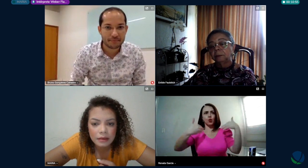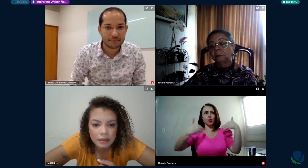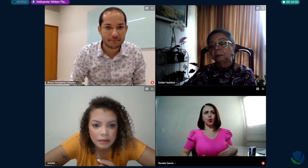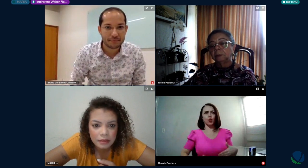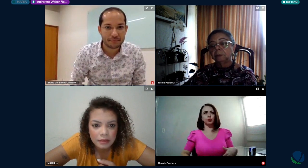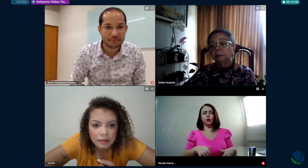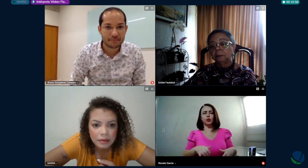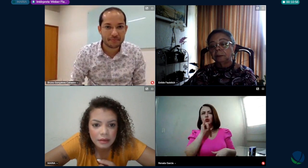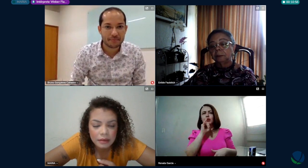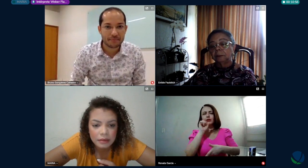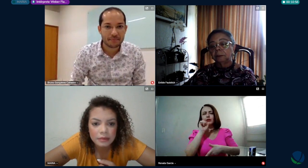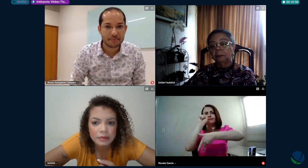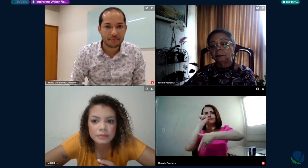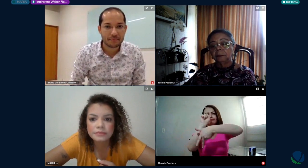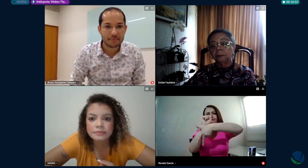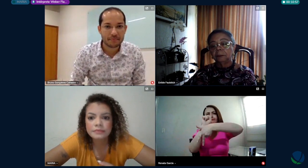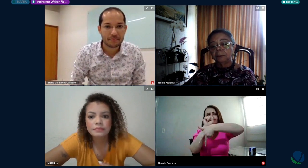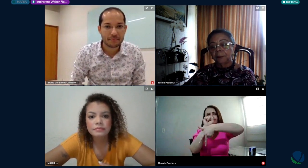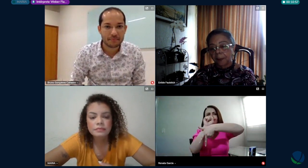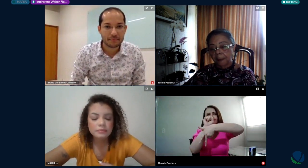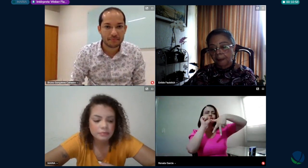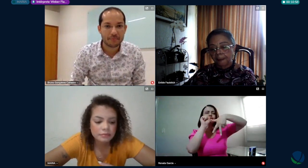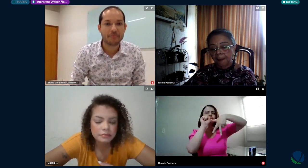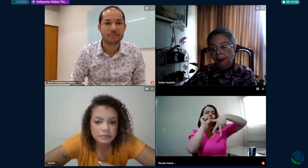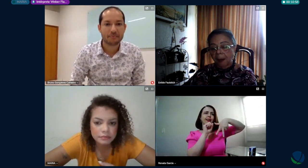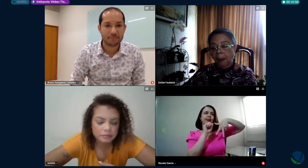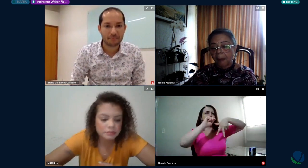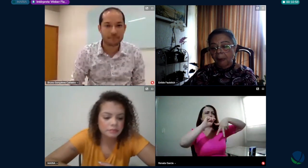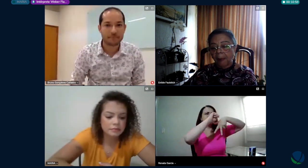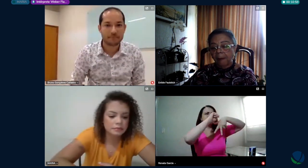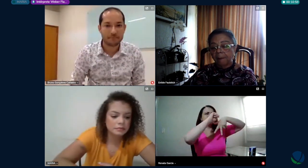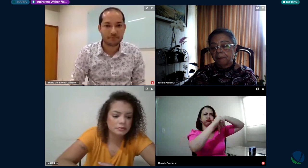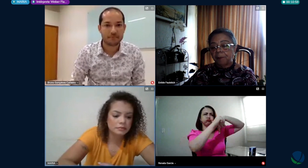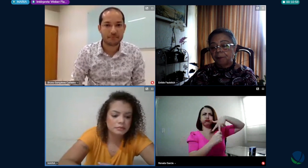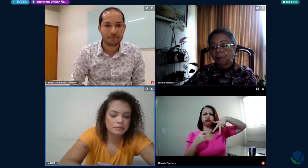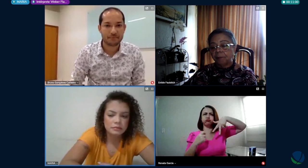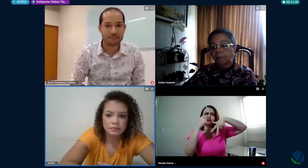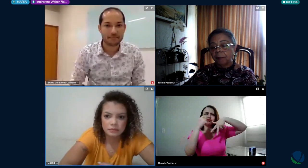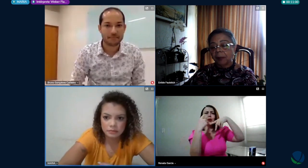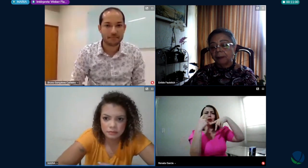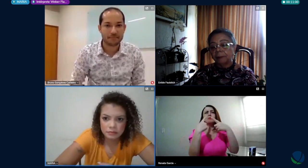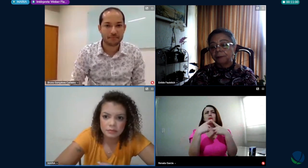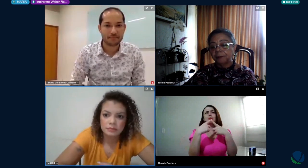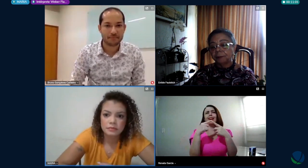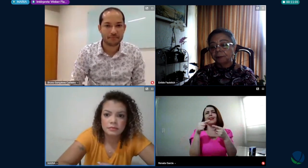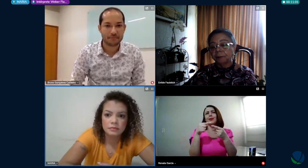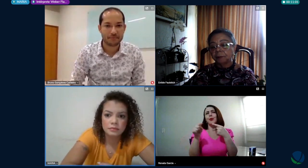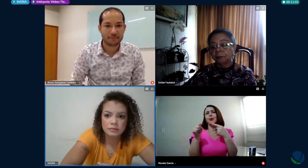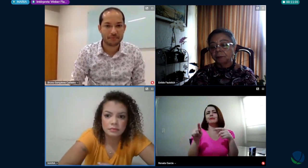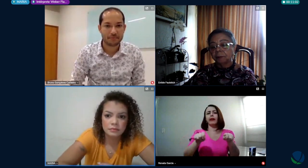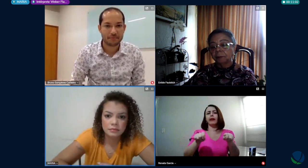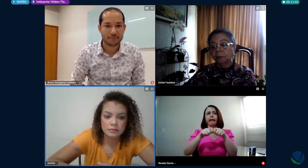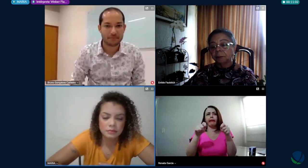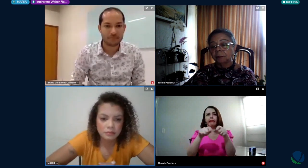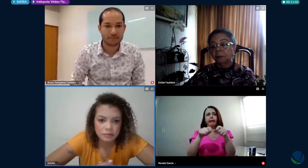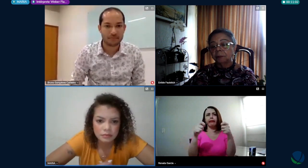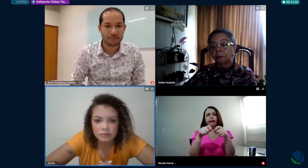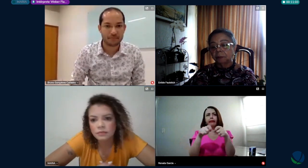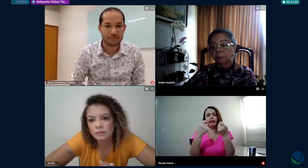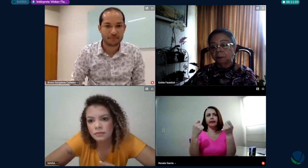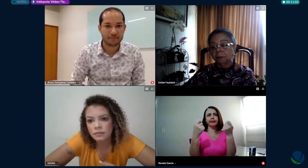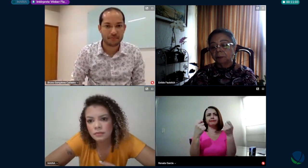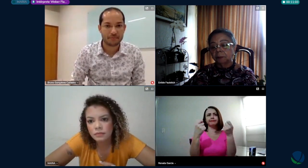Por exemplo, essa configuração de mãos representa todo o corpo humano. E essa outra mão fechada representa o